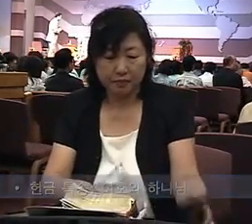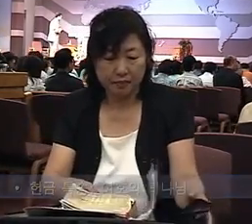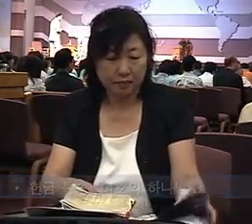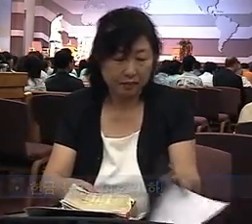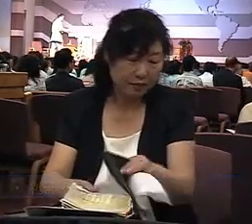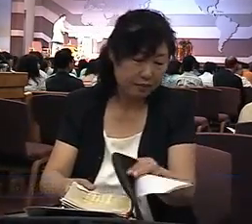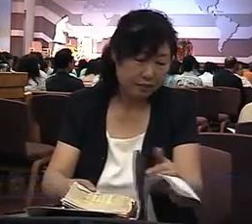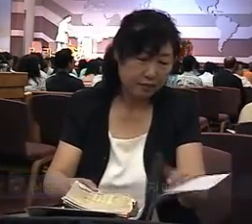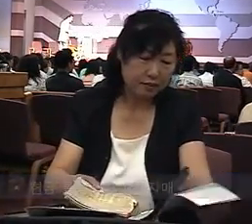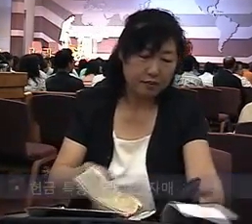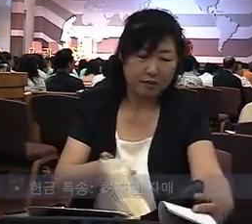경배하겠습니다.